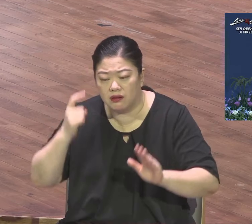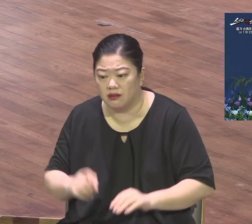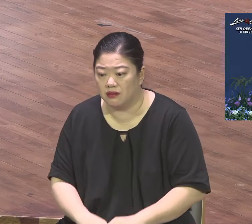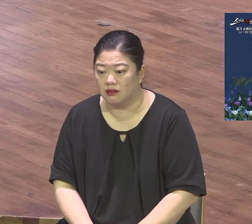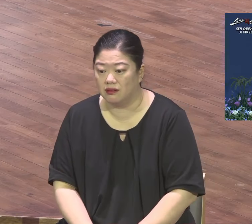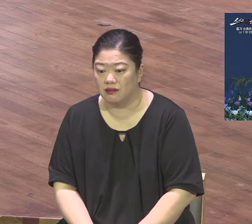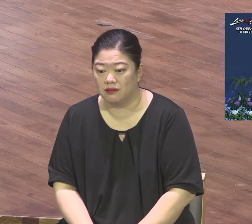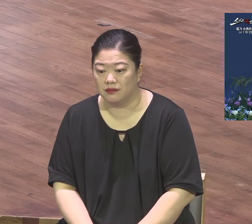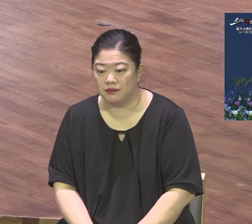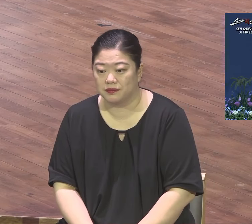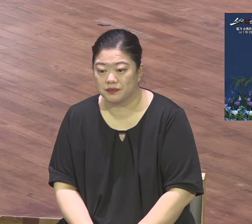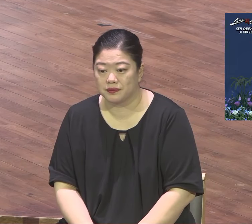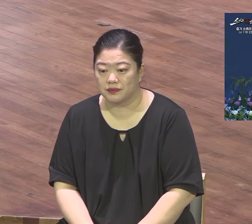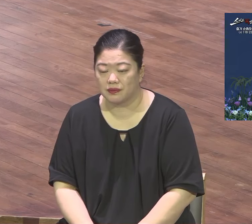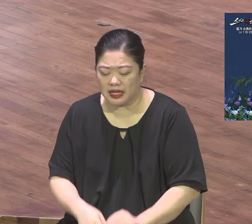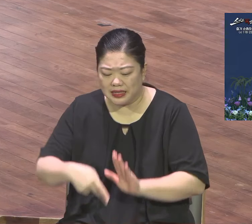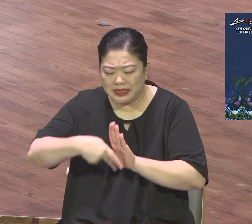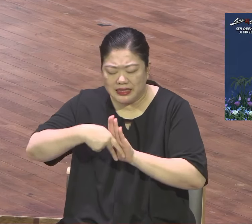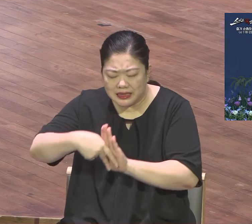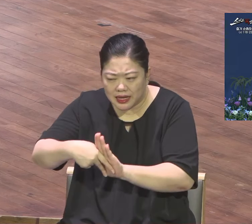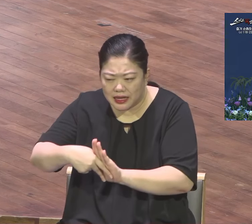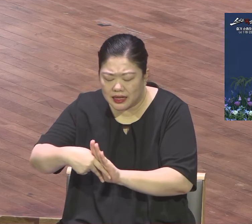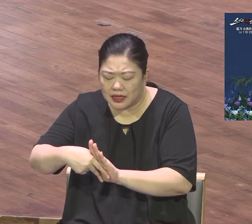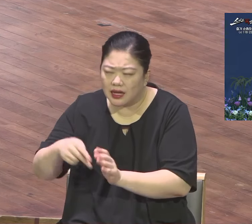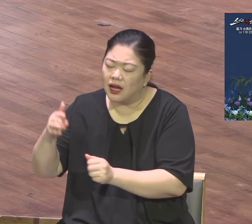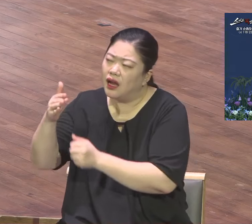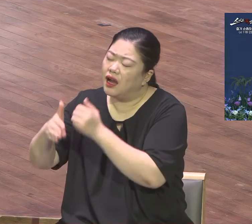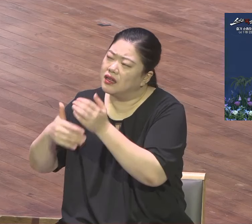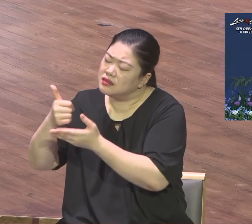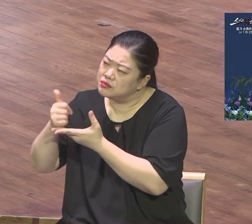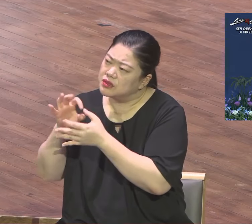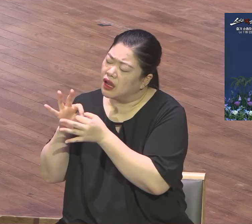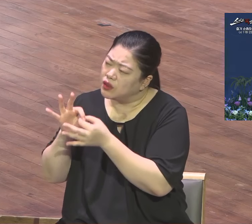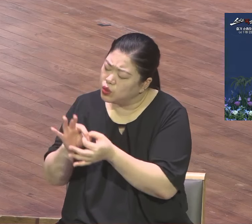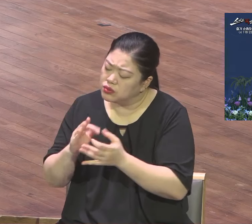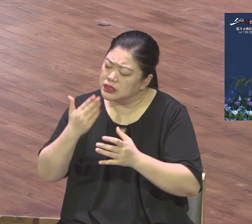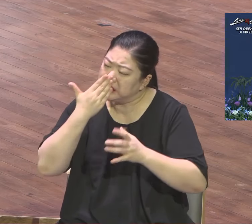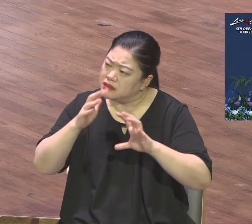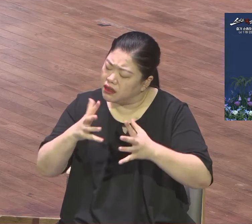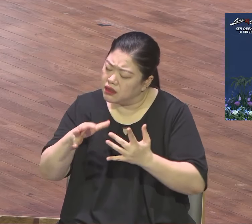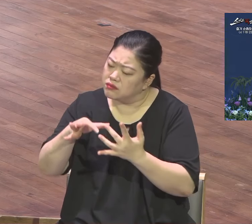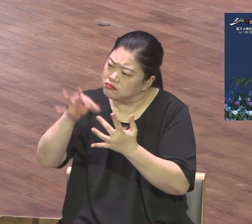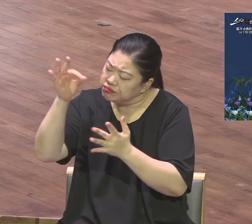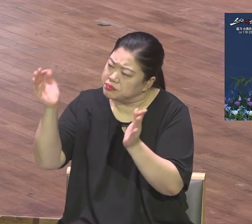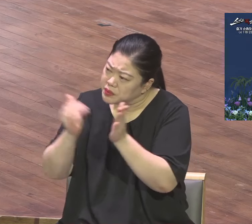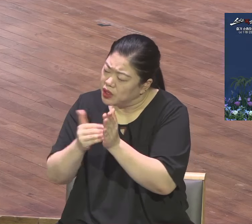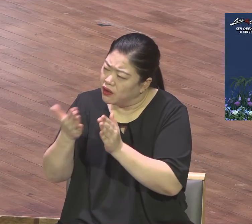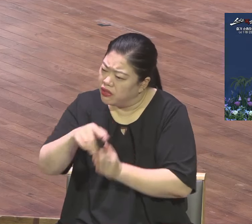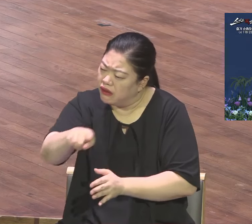그 핵심 중 하나가 바로 오늘 말씀 제목이에요. 즐겨 순종하라.